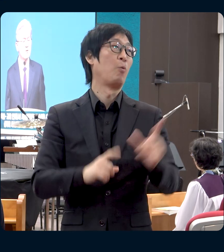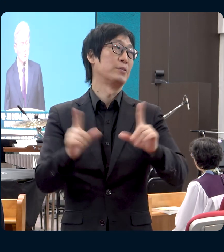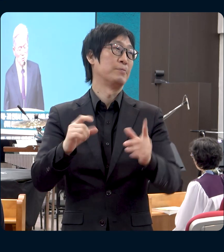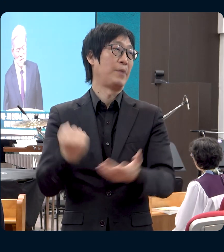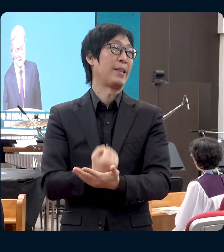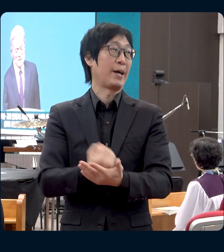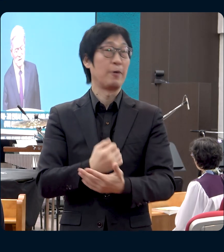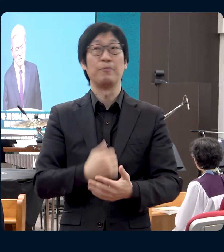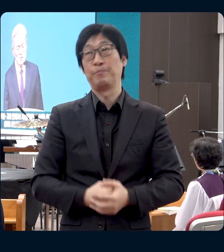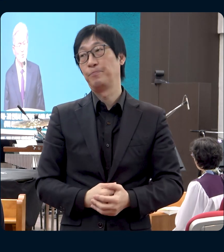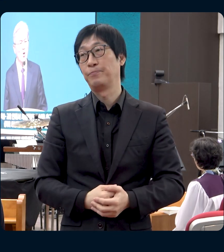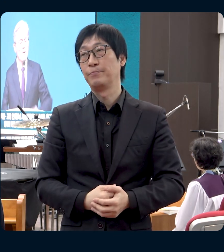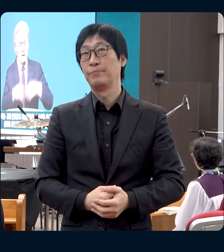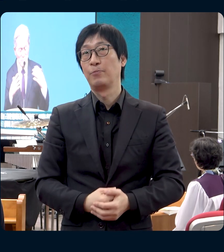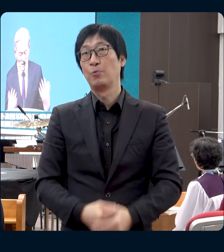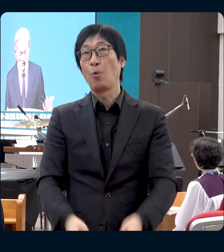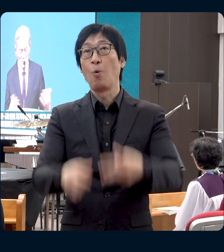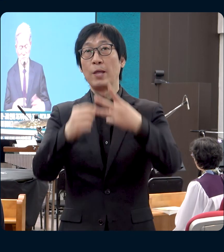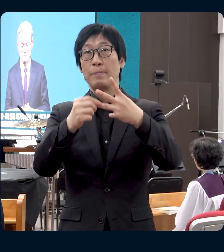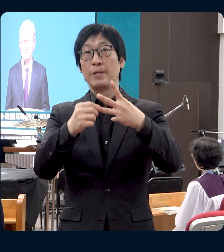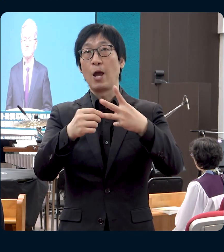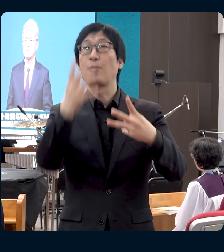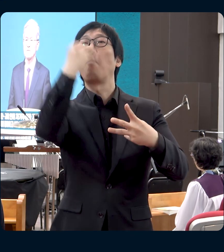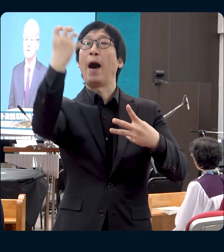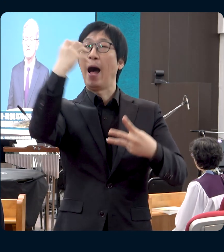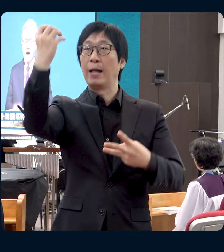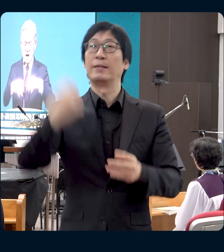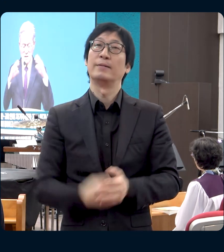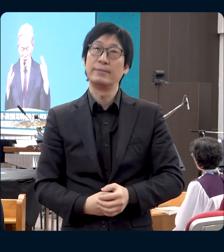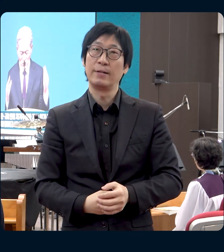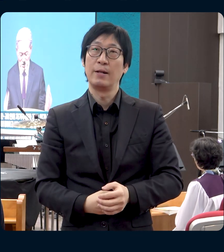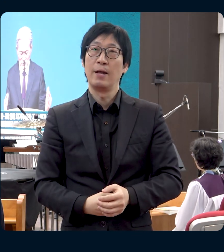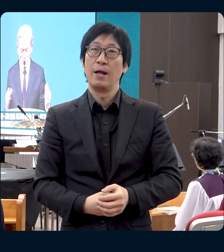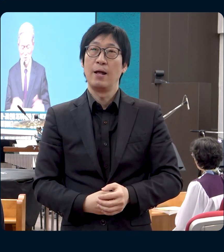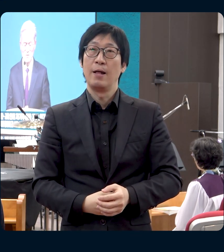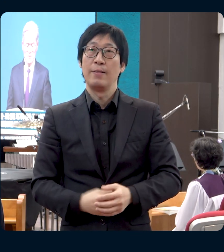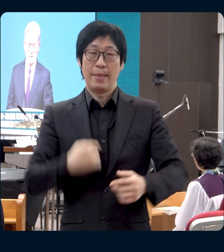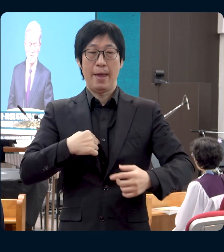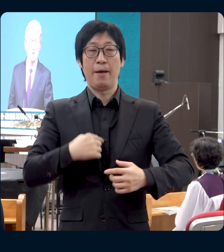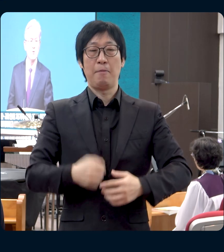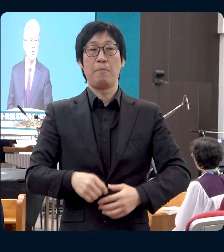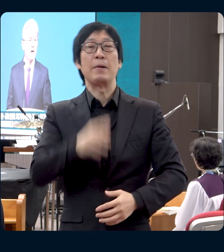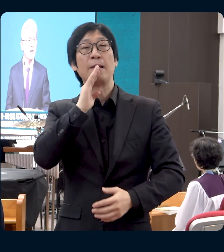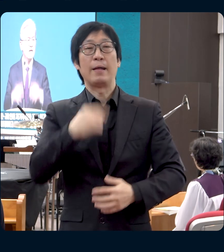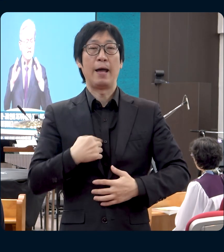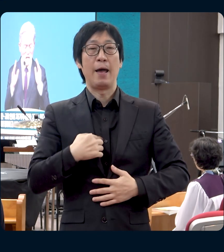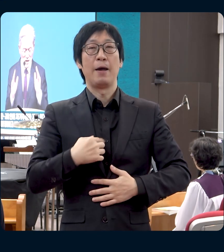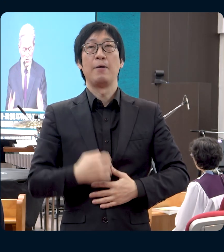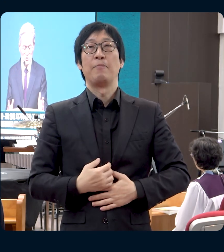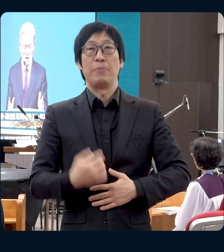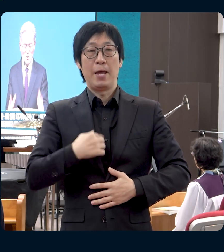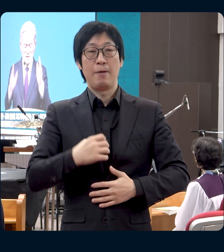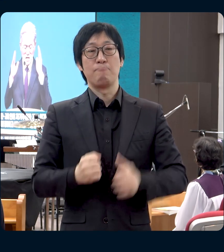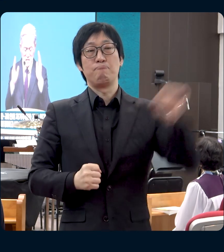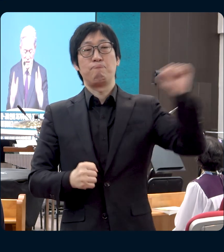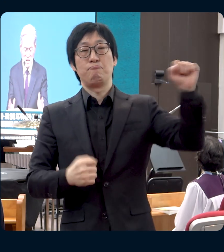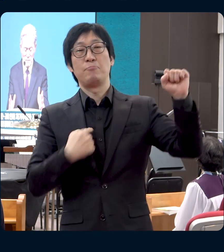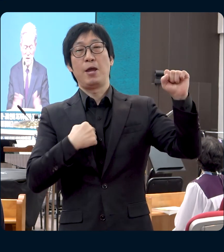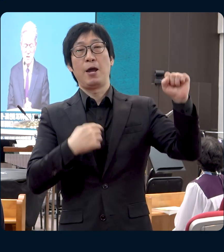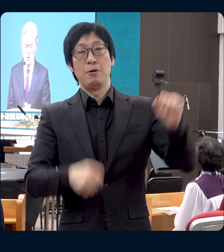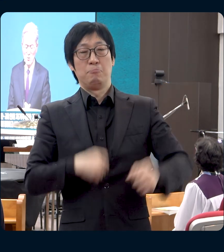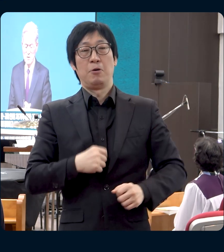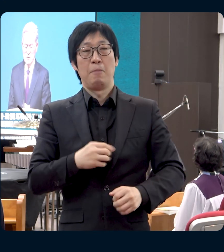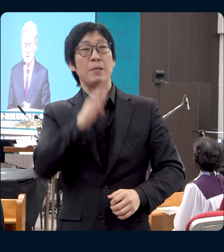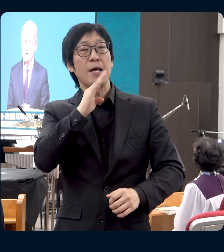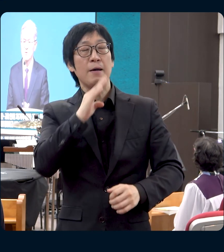또한 성도들이 교만에 빠지고 자아가 살아설치면서 교회 안에 자기 주장과 자기 의가